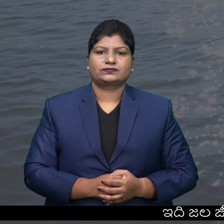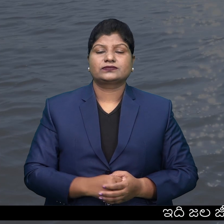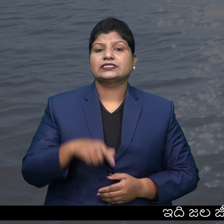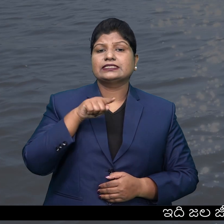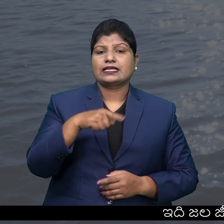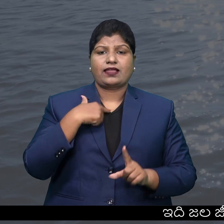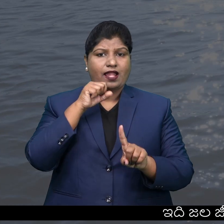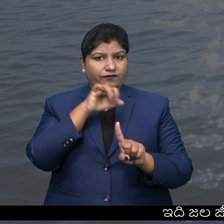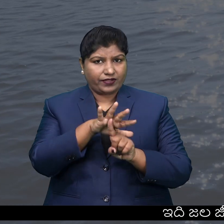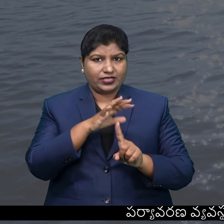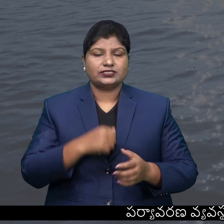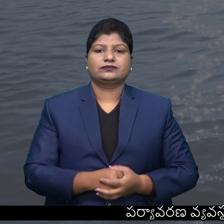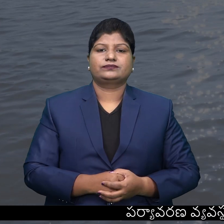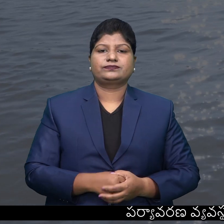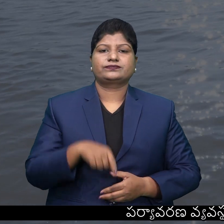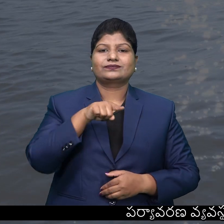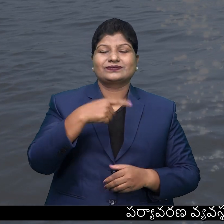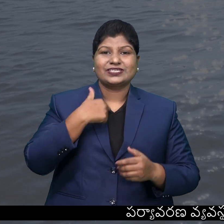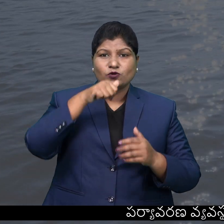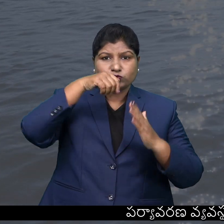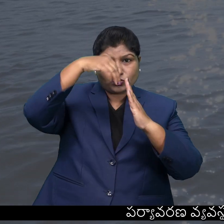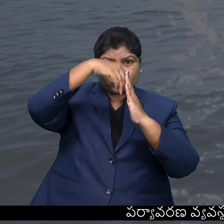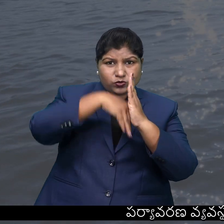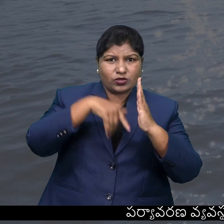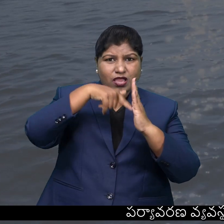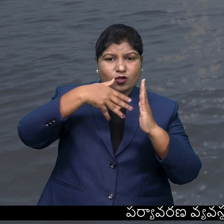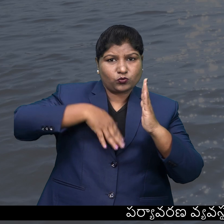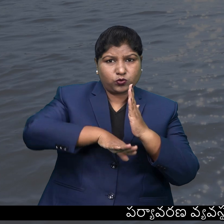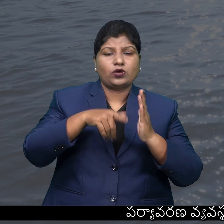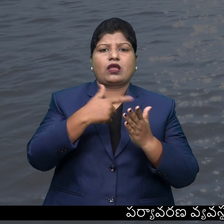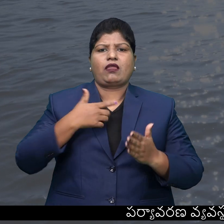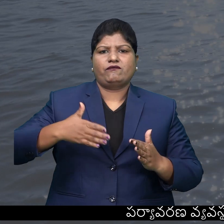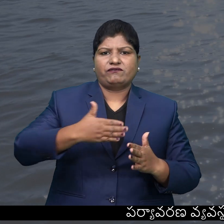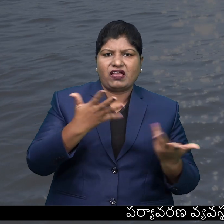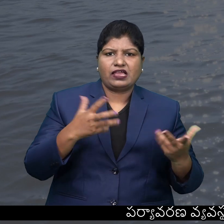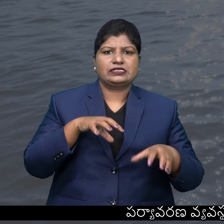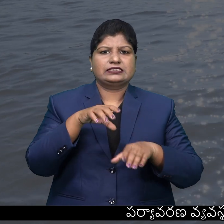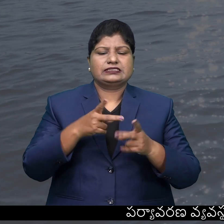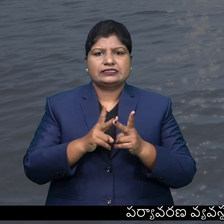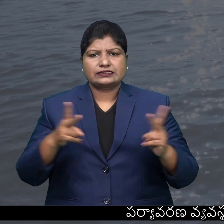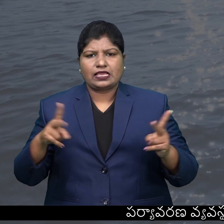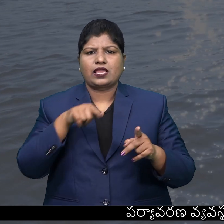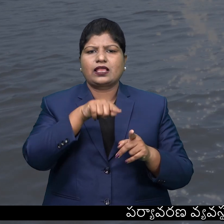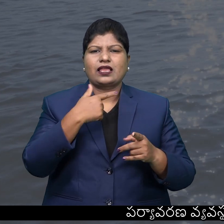ఇది జలజీవులను మరియు జల పర్యావరణ వ్యవస్థను ప్రభావితం చేయవచ్చు